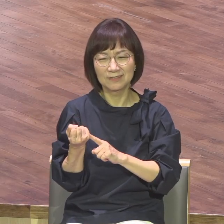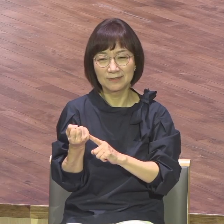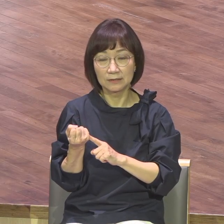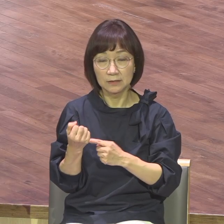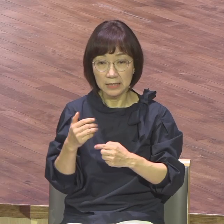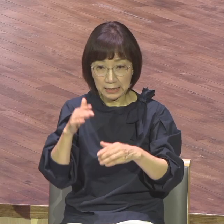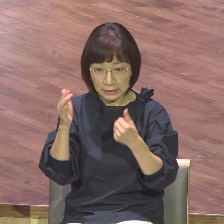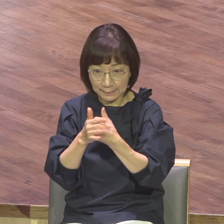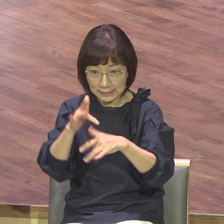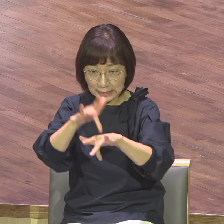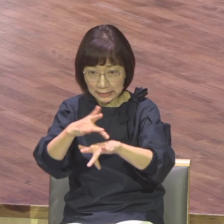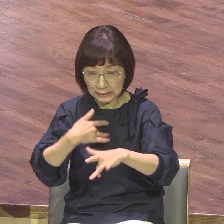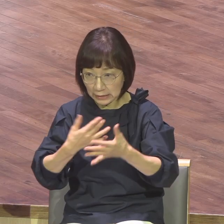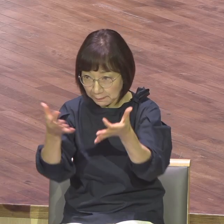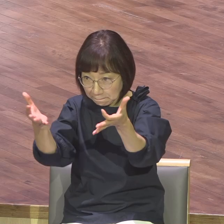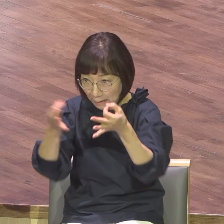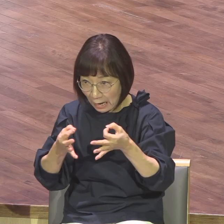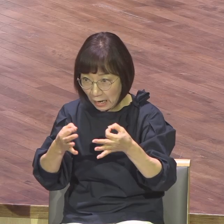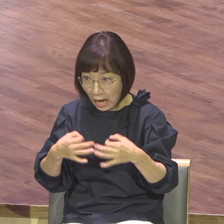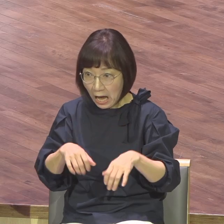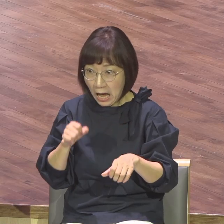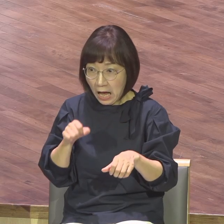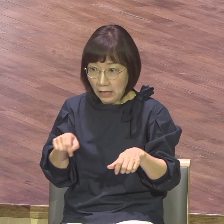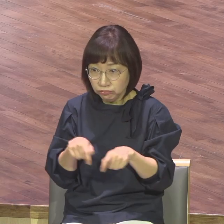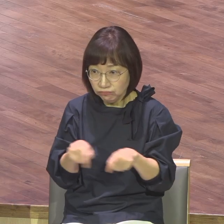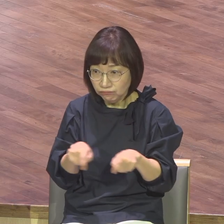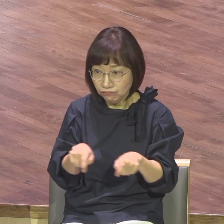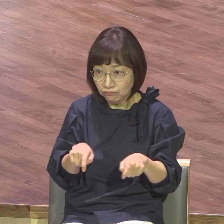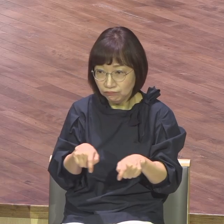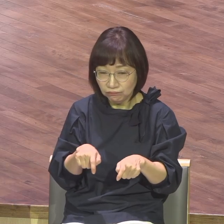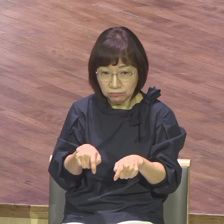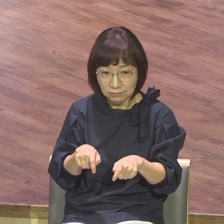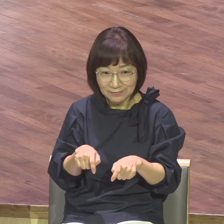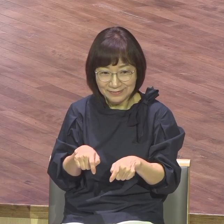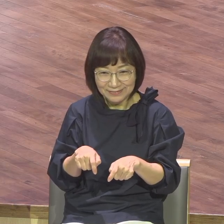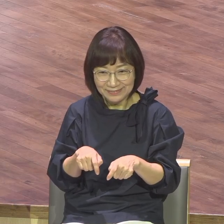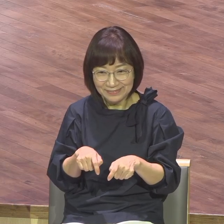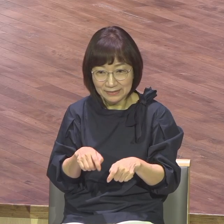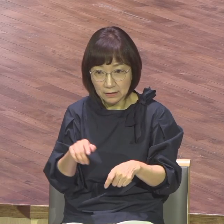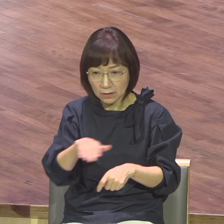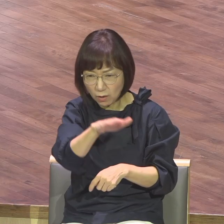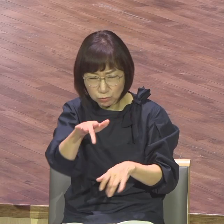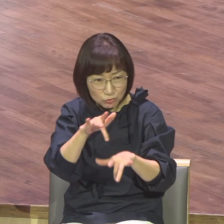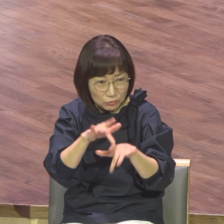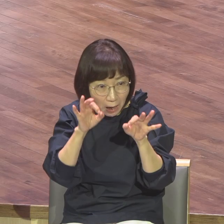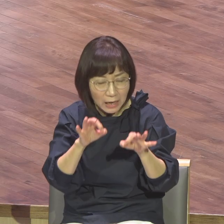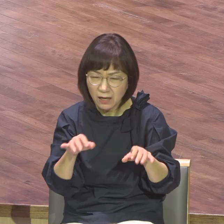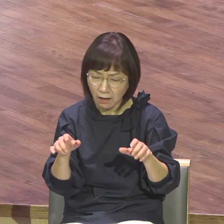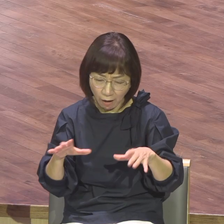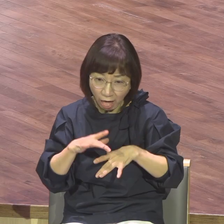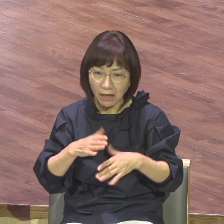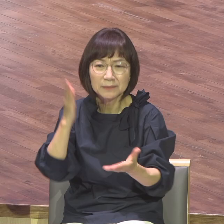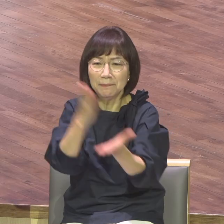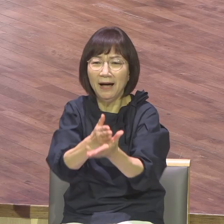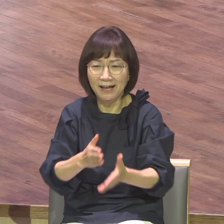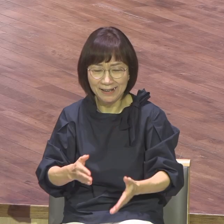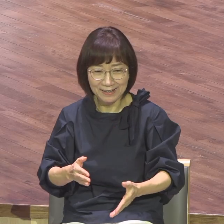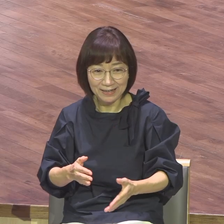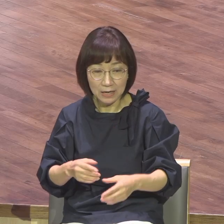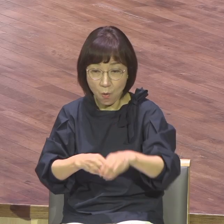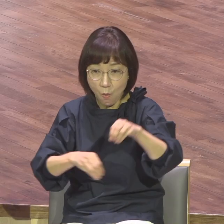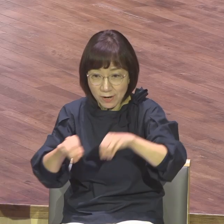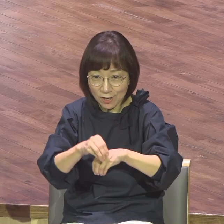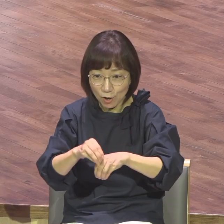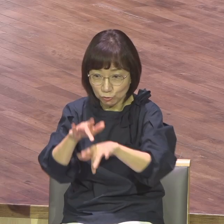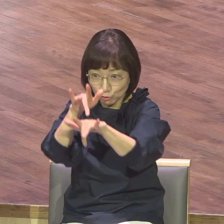사단이 벌벌 떨어요. 귀신이 벌벌 떤다니까요. 여러분 귀신 보고 뜰지 몰라도 그 속은 거예요.